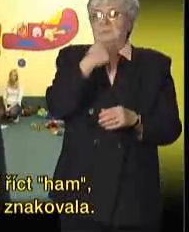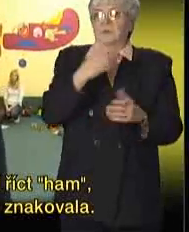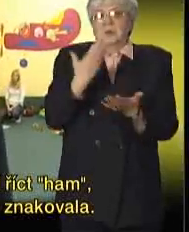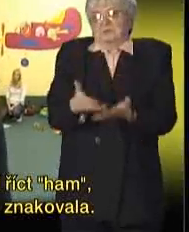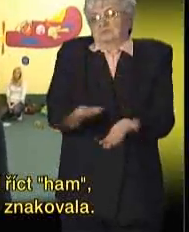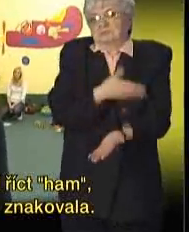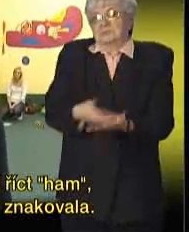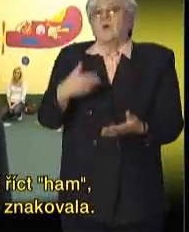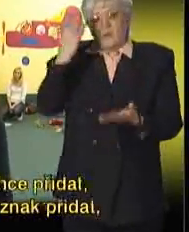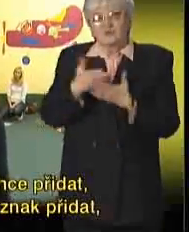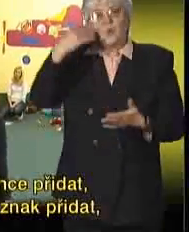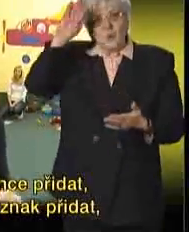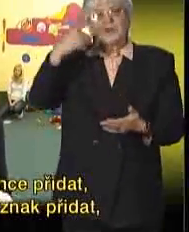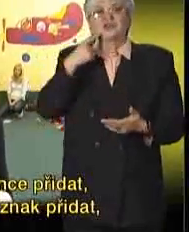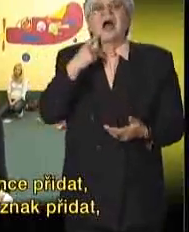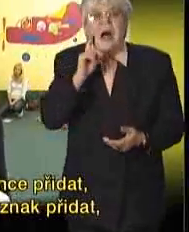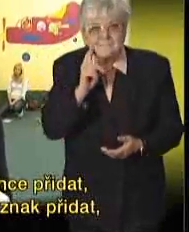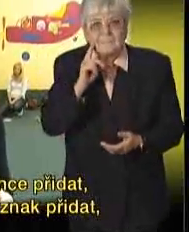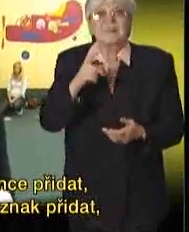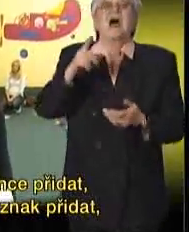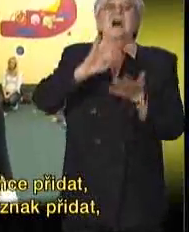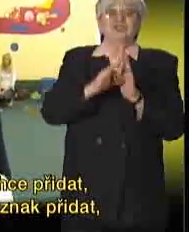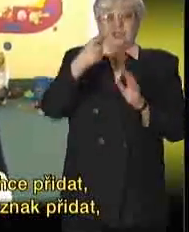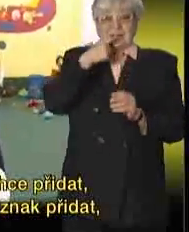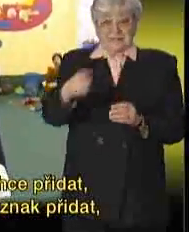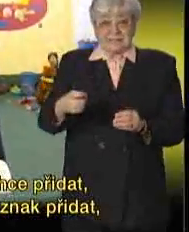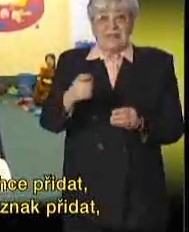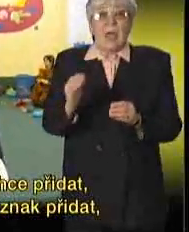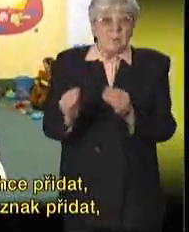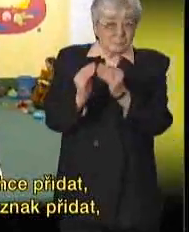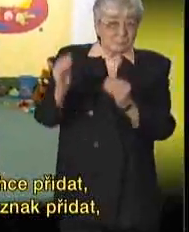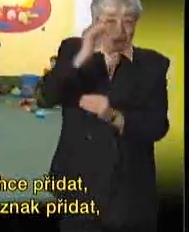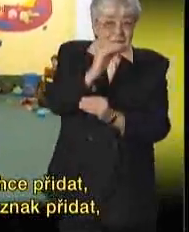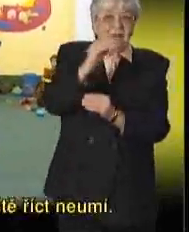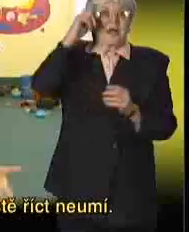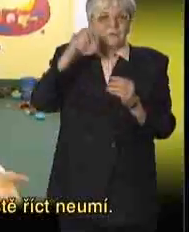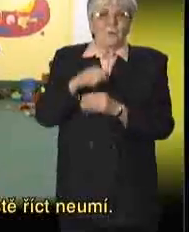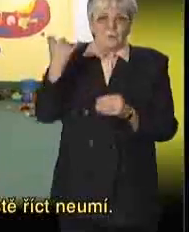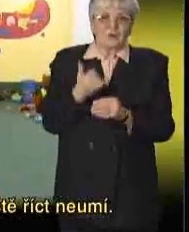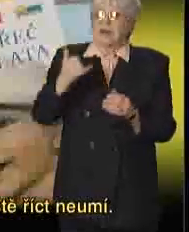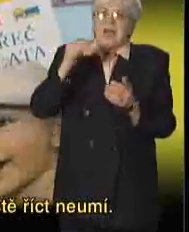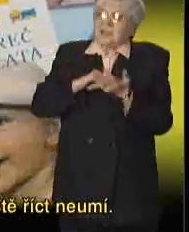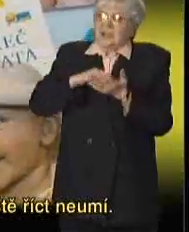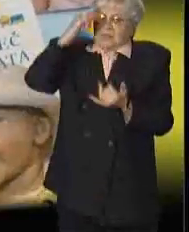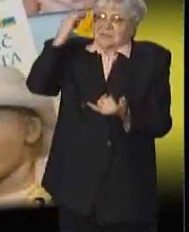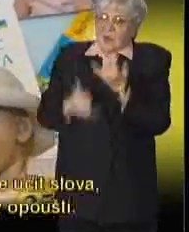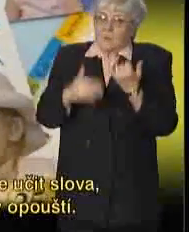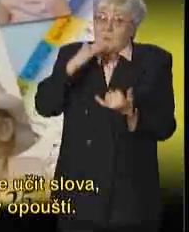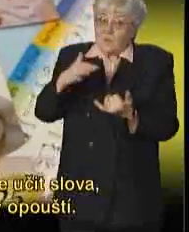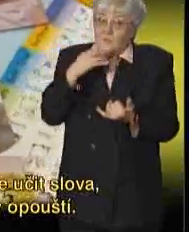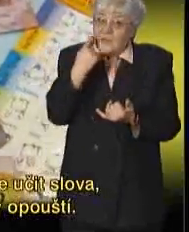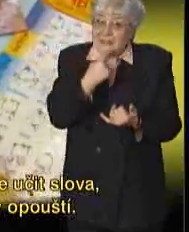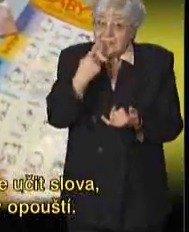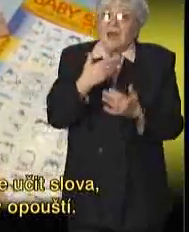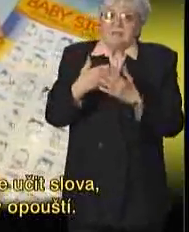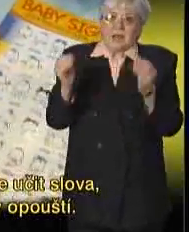tak proč by znakovala. Ale když řekne, že chce přidat, tak používá znak přidat, protože to ještě říct neumí. Jak se začne učit